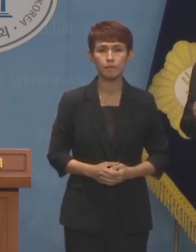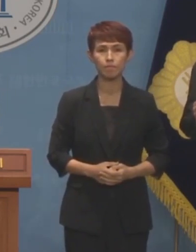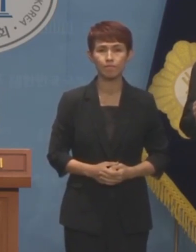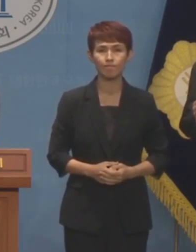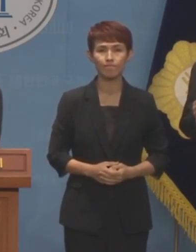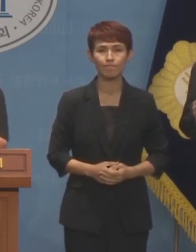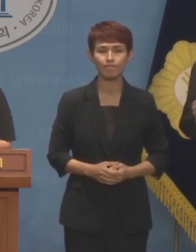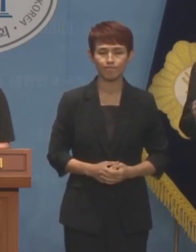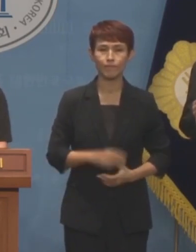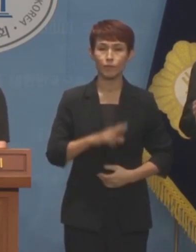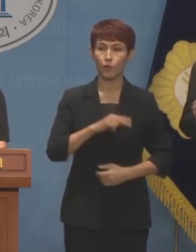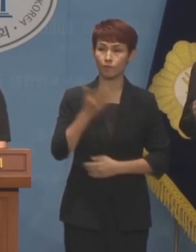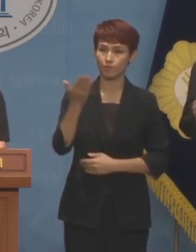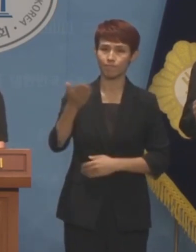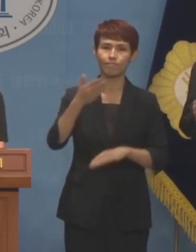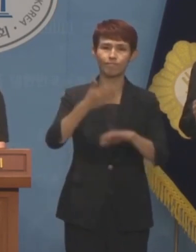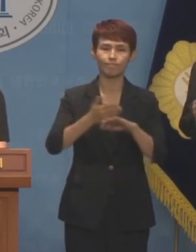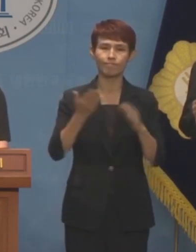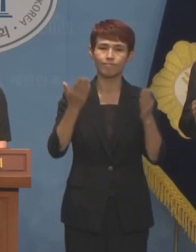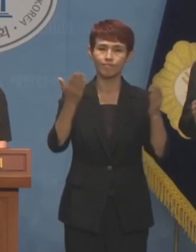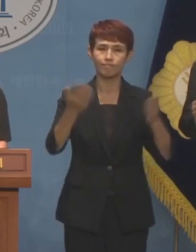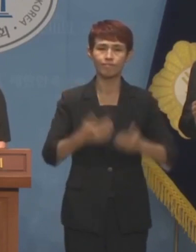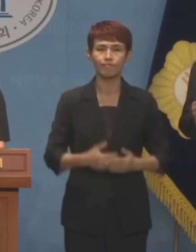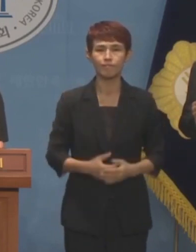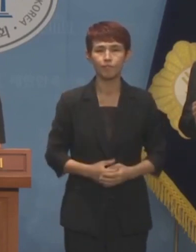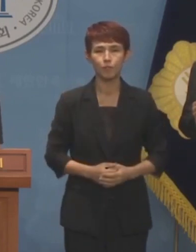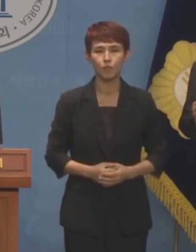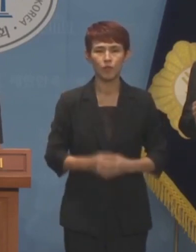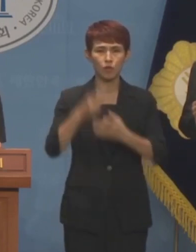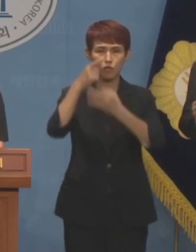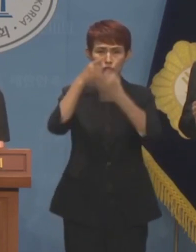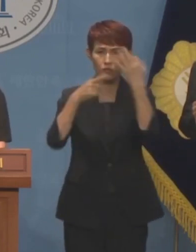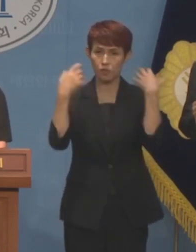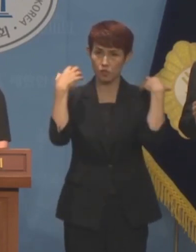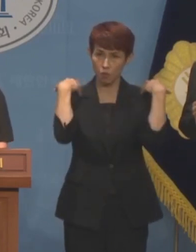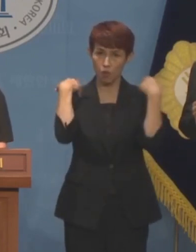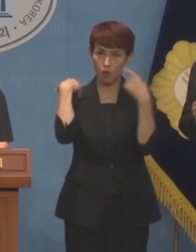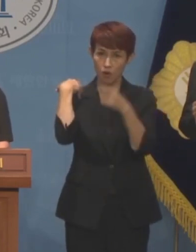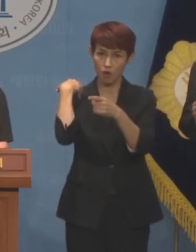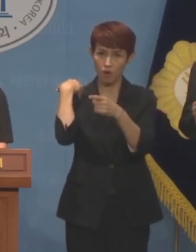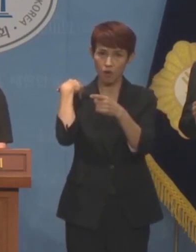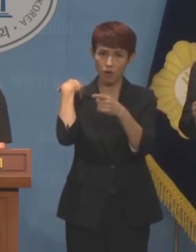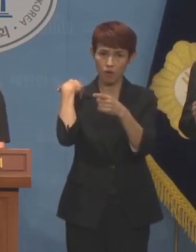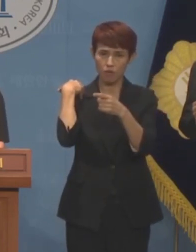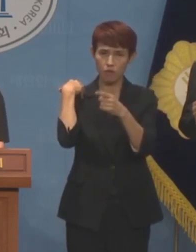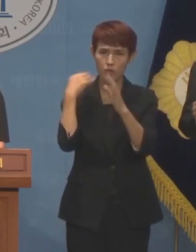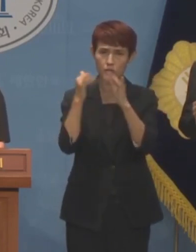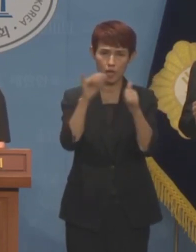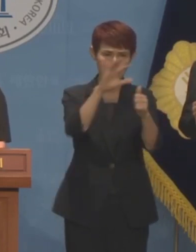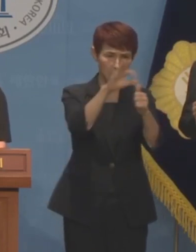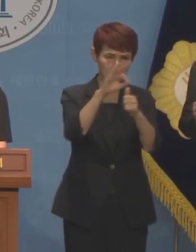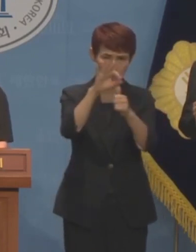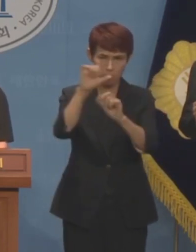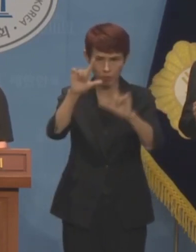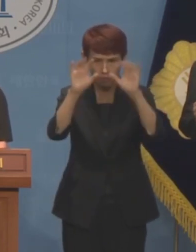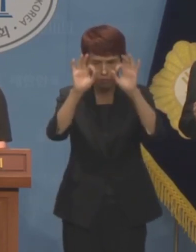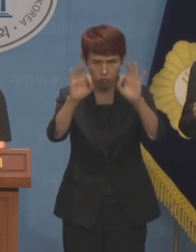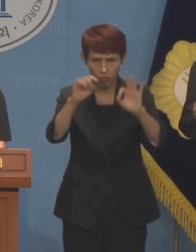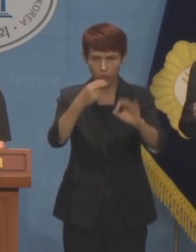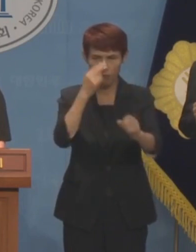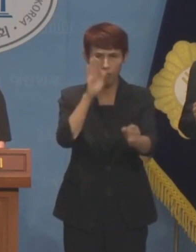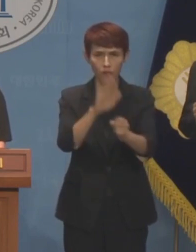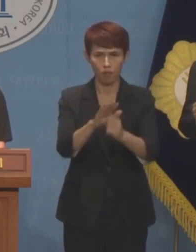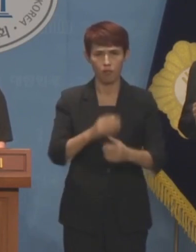네, 강득구 의원님 연을 말씀이었습니다. 윤석열 정권에 대한 최근의 인사들을 보면 기가 막히지 않습니까?